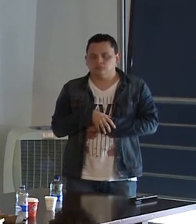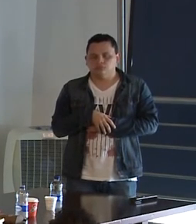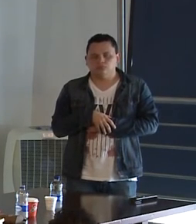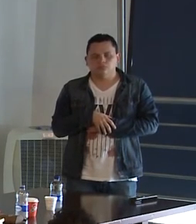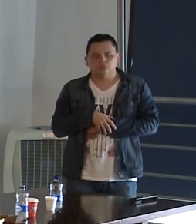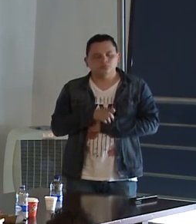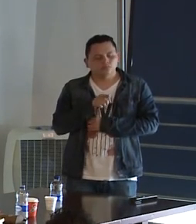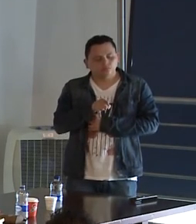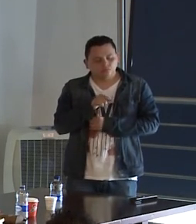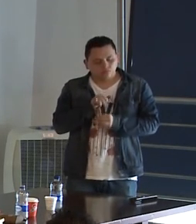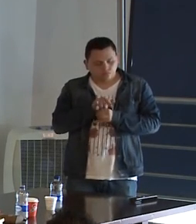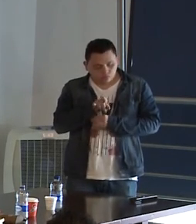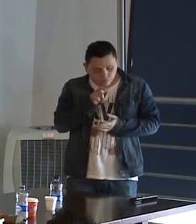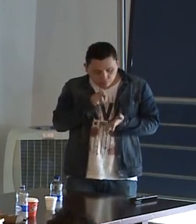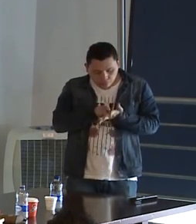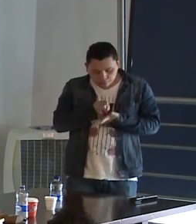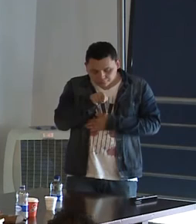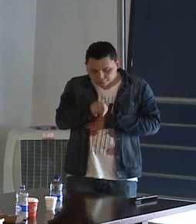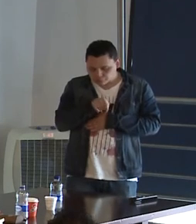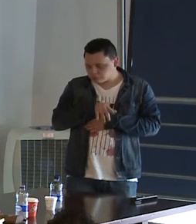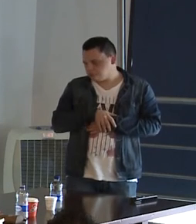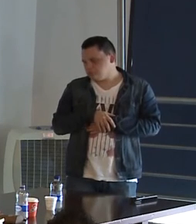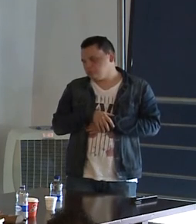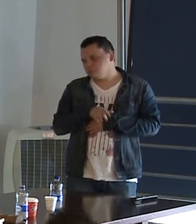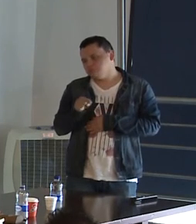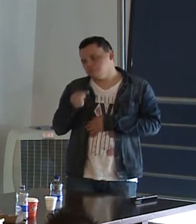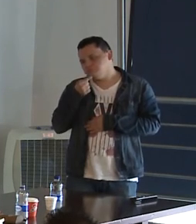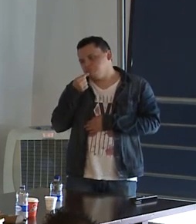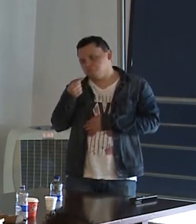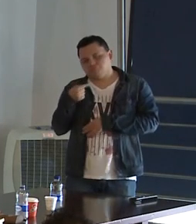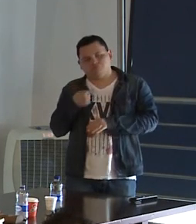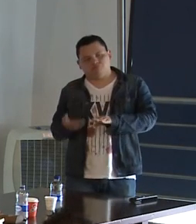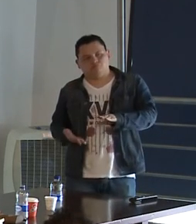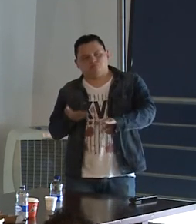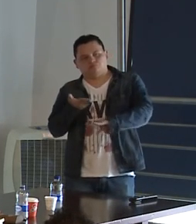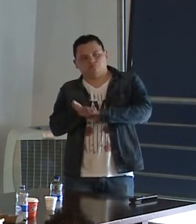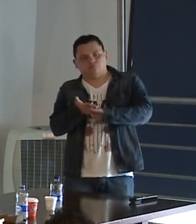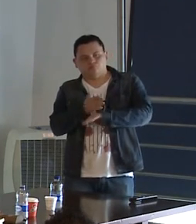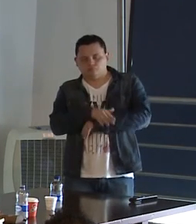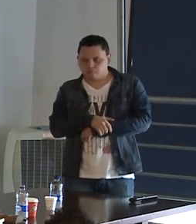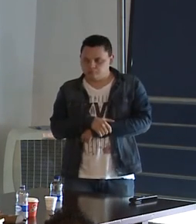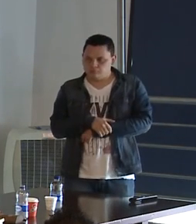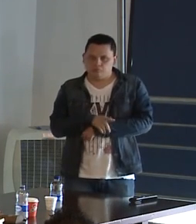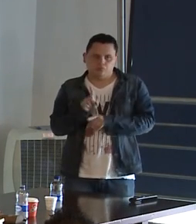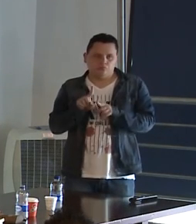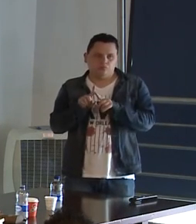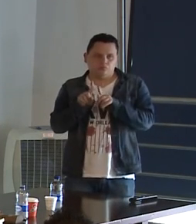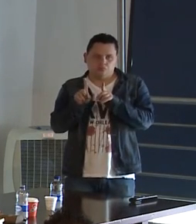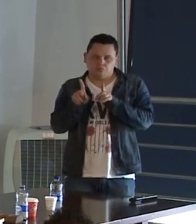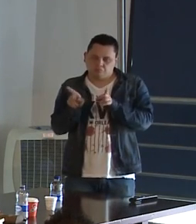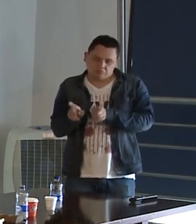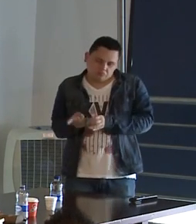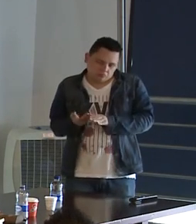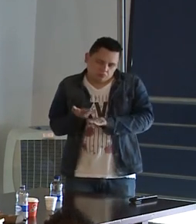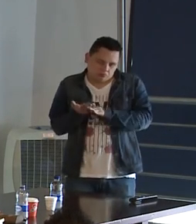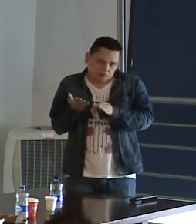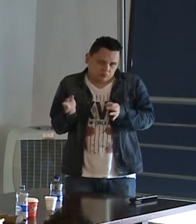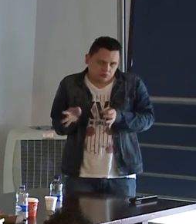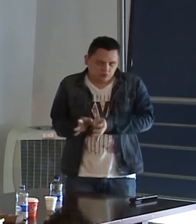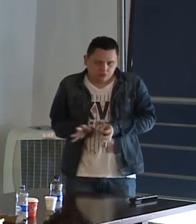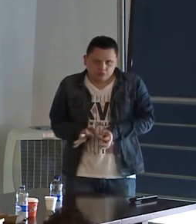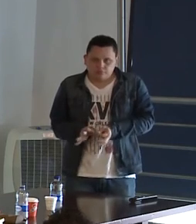Con ese detalle me atrevo a plantear unas pequeñas cosas.